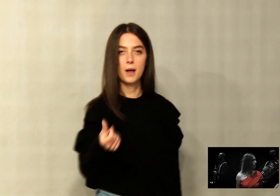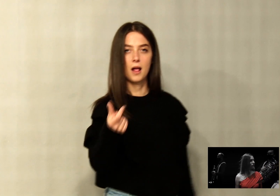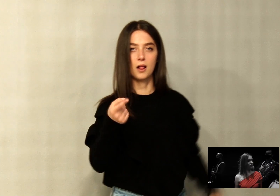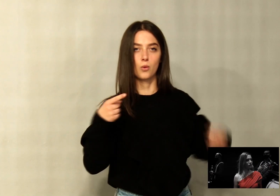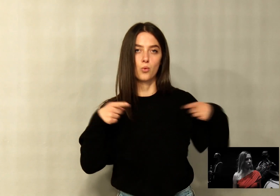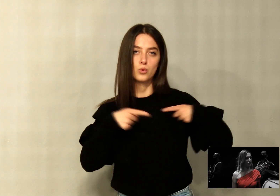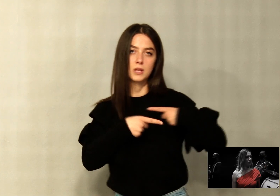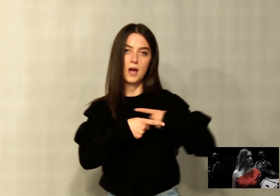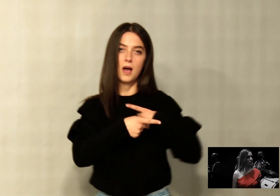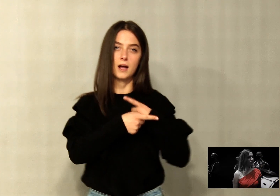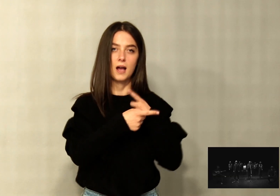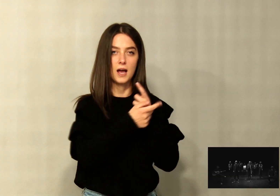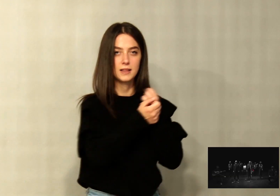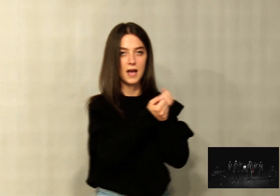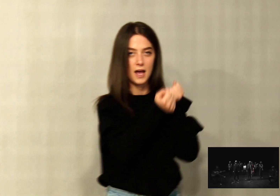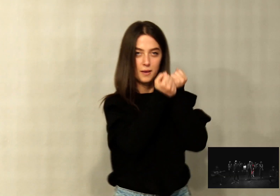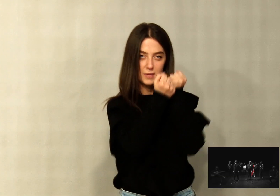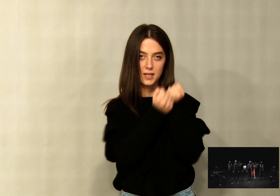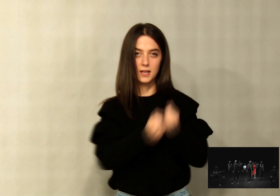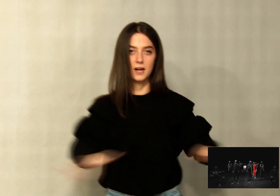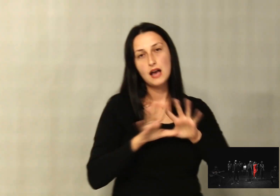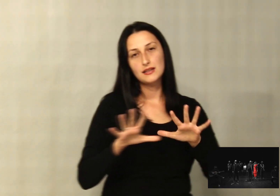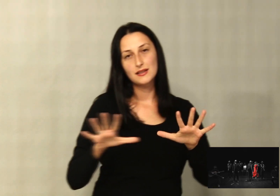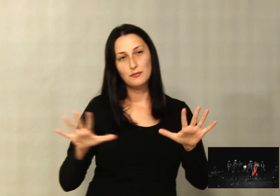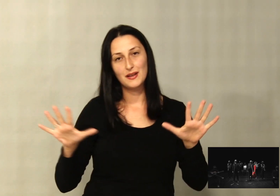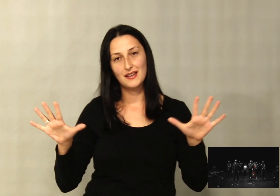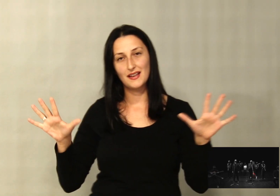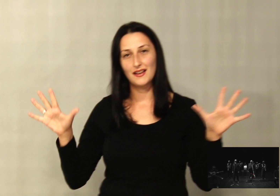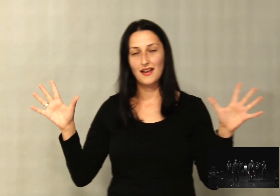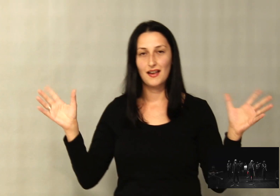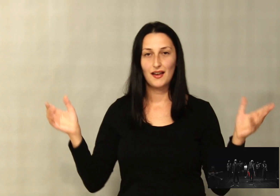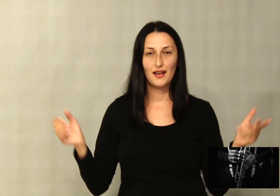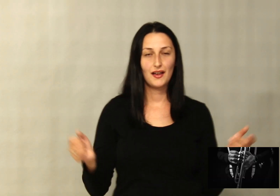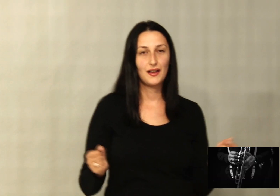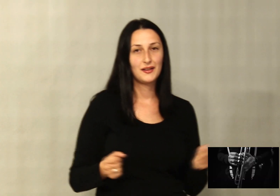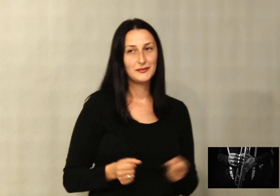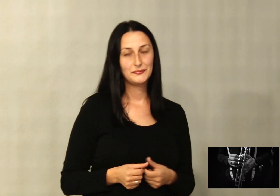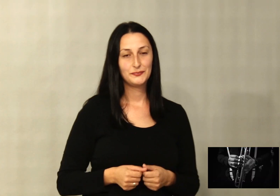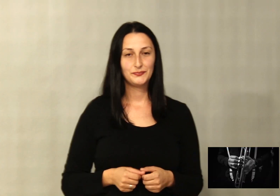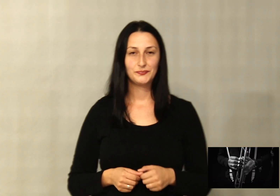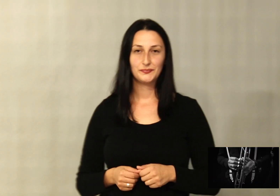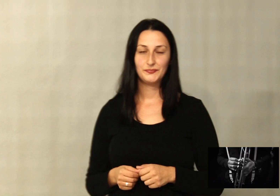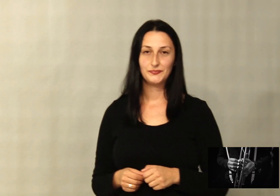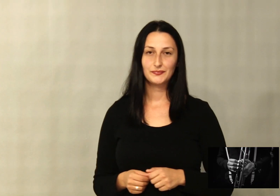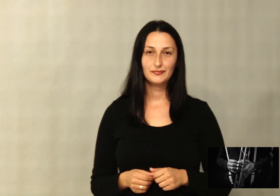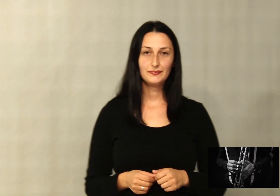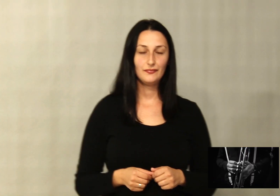bar malku taga da mi razbije.